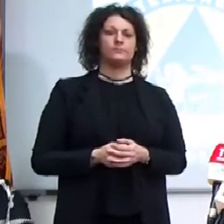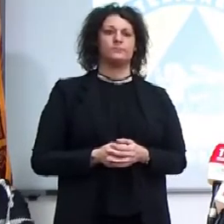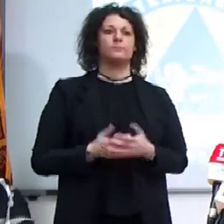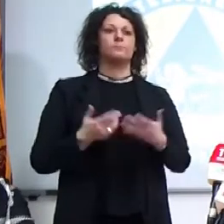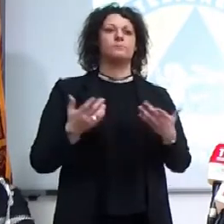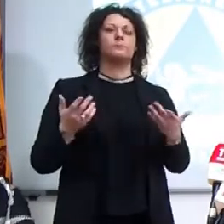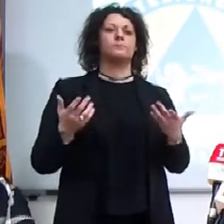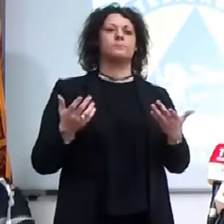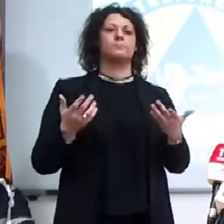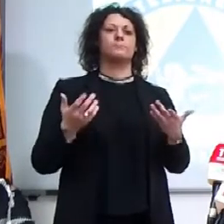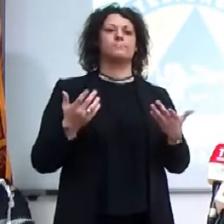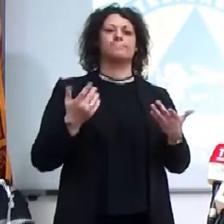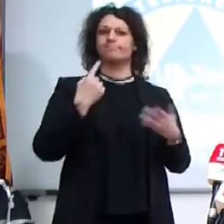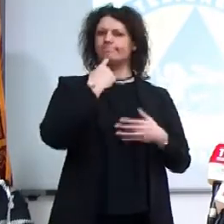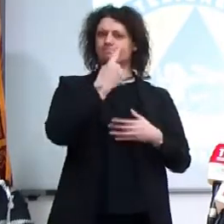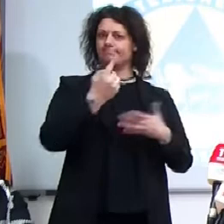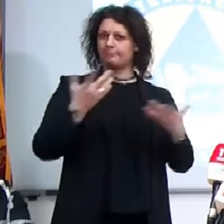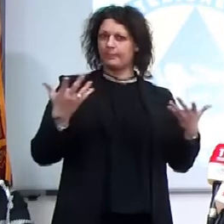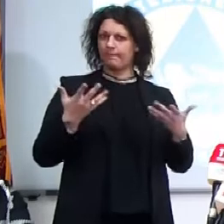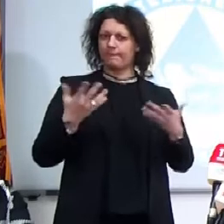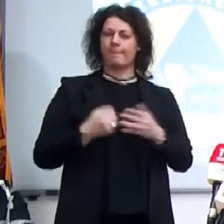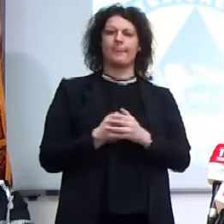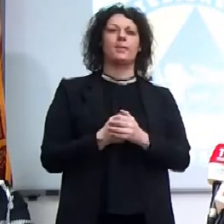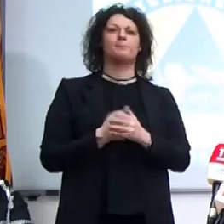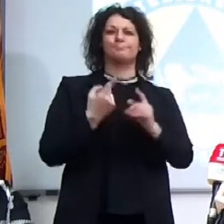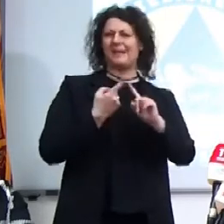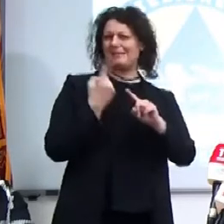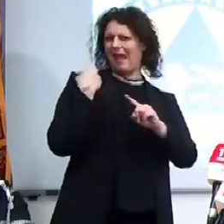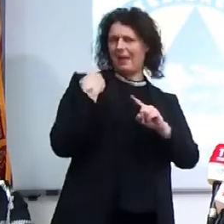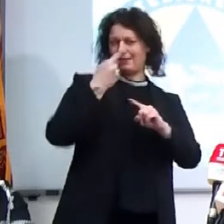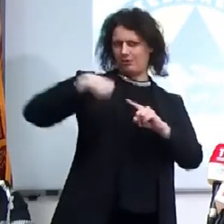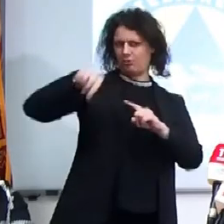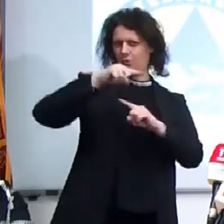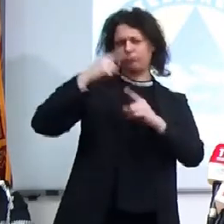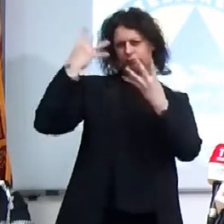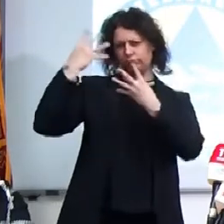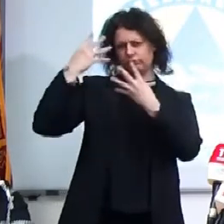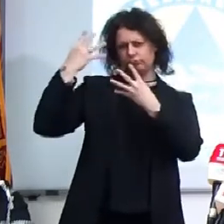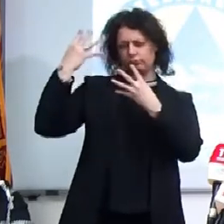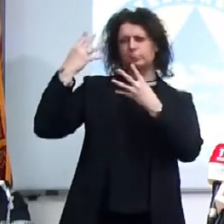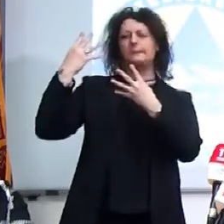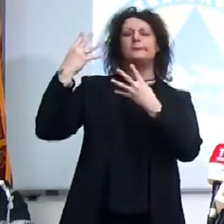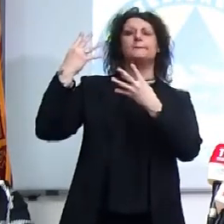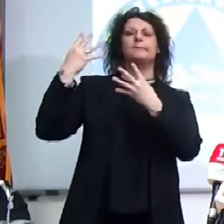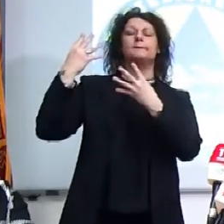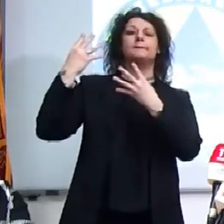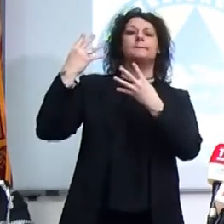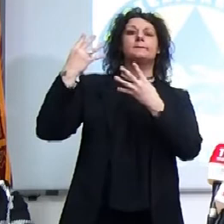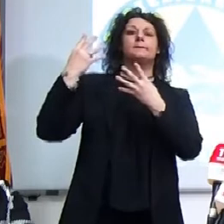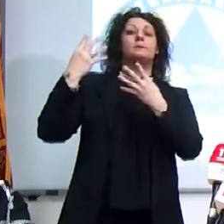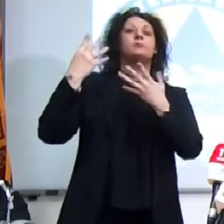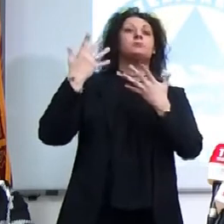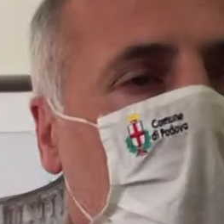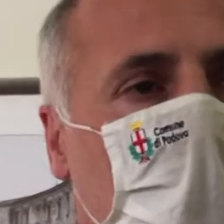direttamente ai sindaci e alle varie amministrazioni delle città venete e le reazioni non si sono fatte mancare.